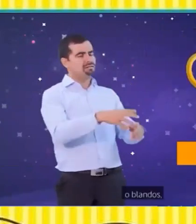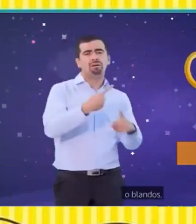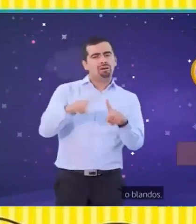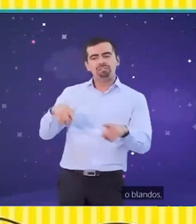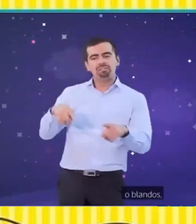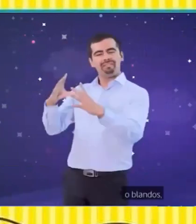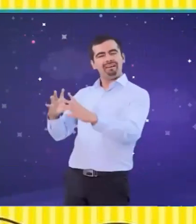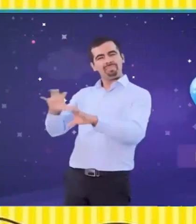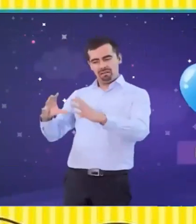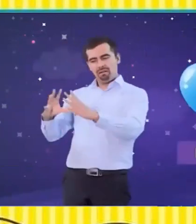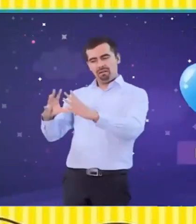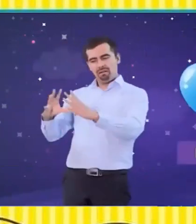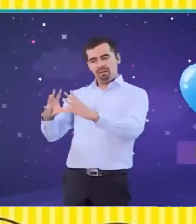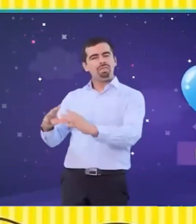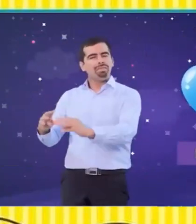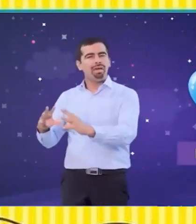o blandos.